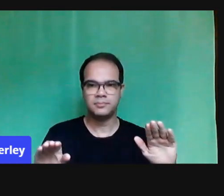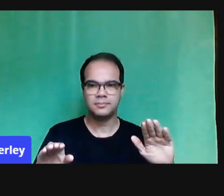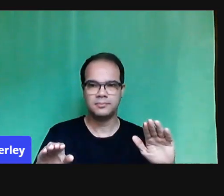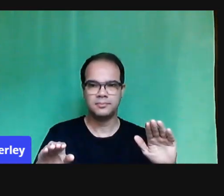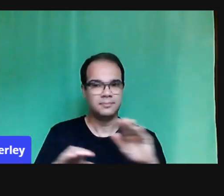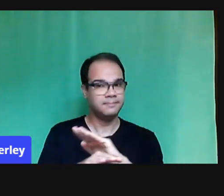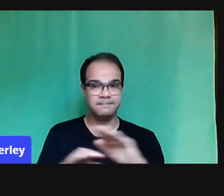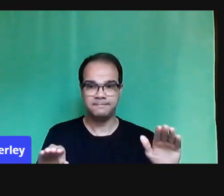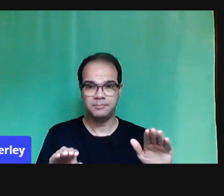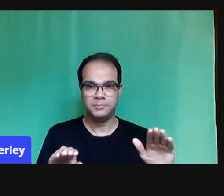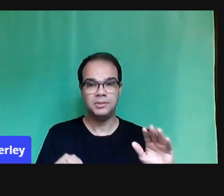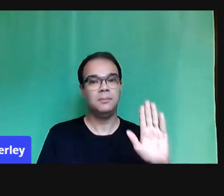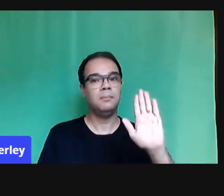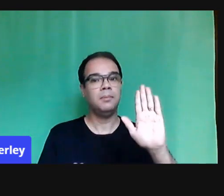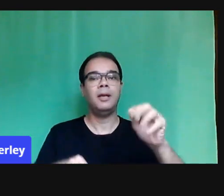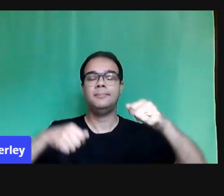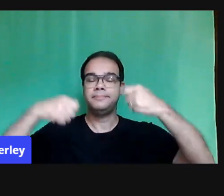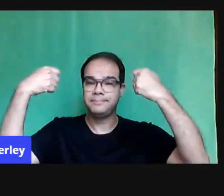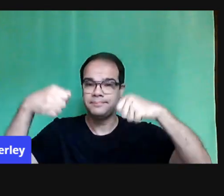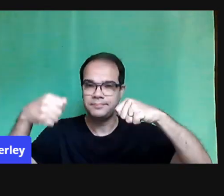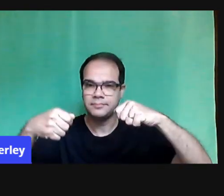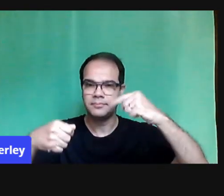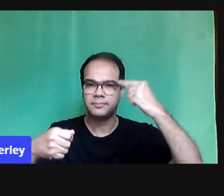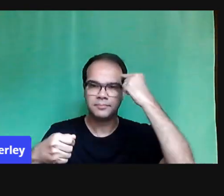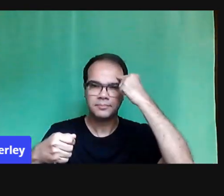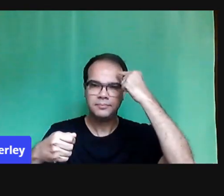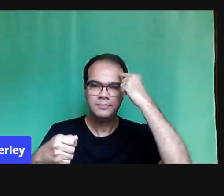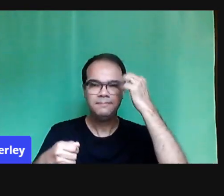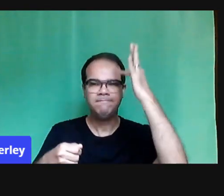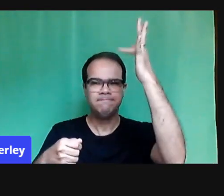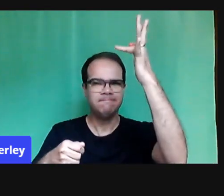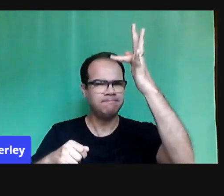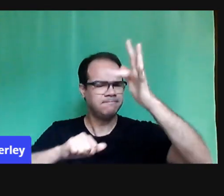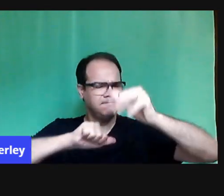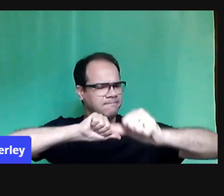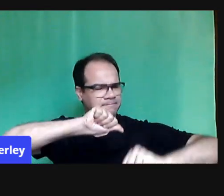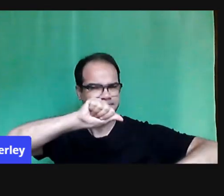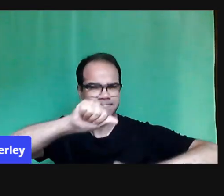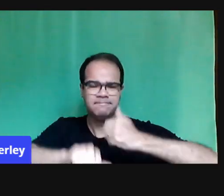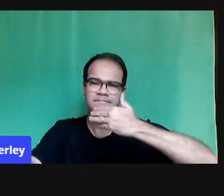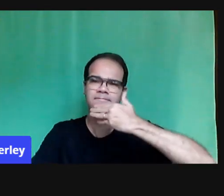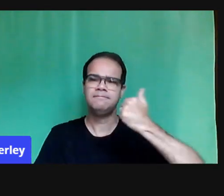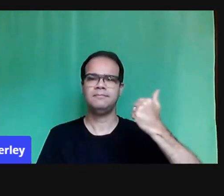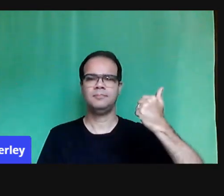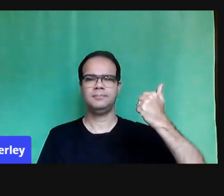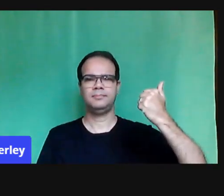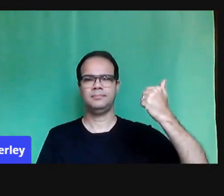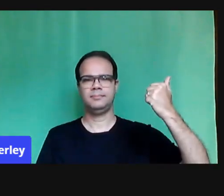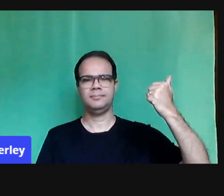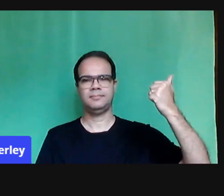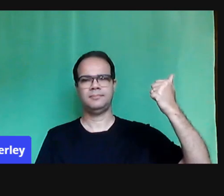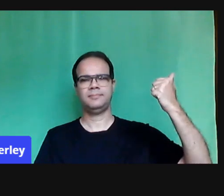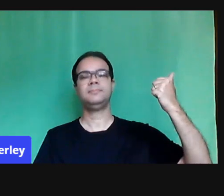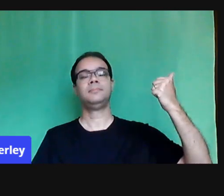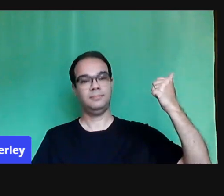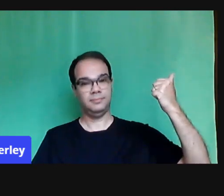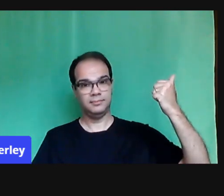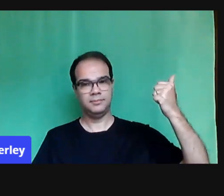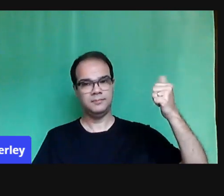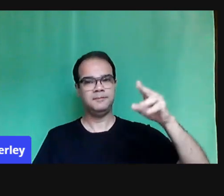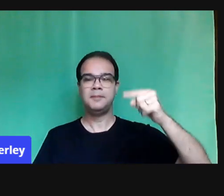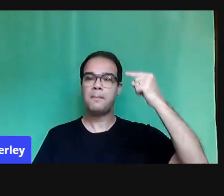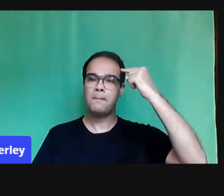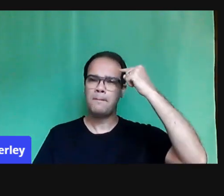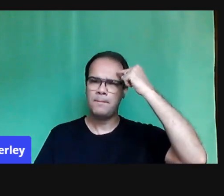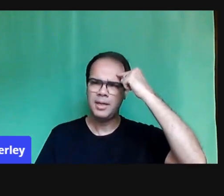de Paulo Freire que eu acho que é bem reveladora para esse momento, né? É preciso ter esperança, mas ter esperança do